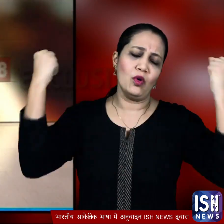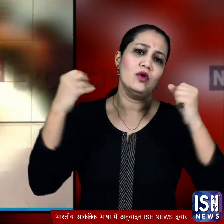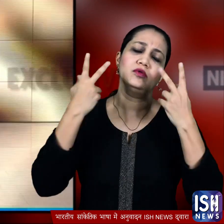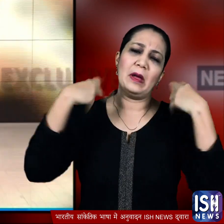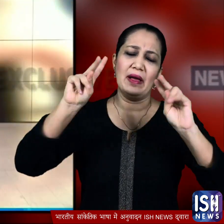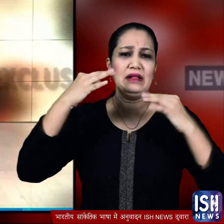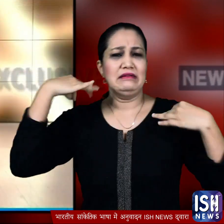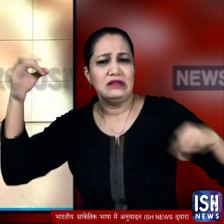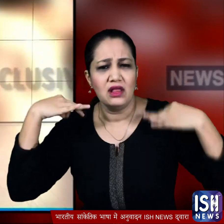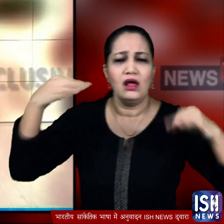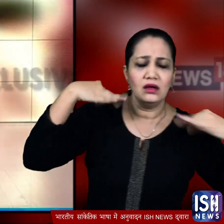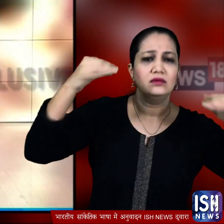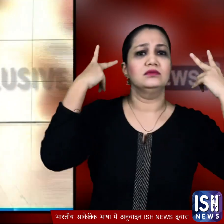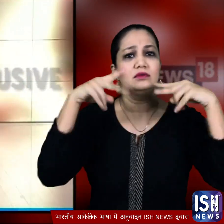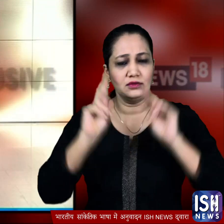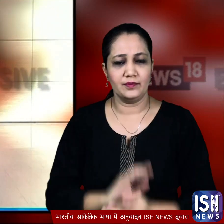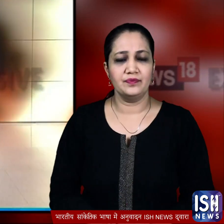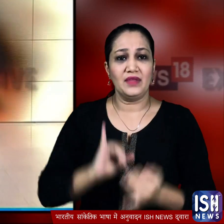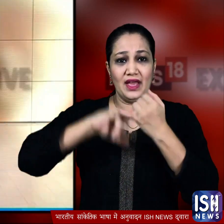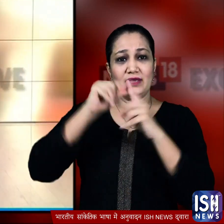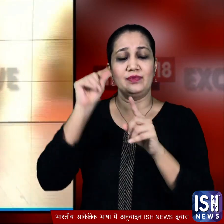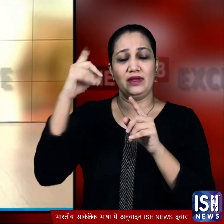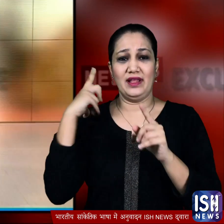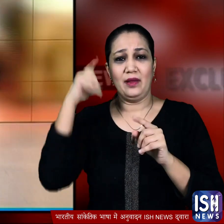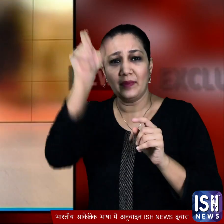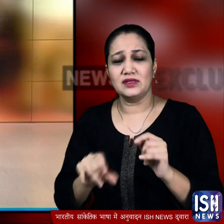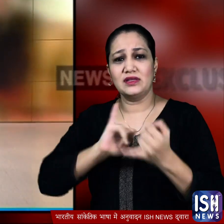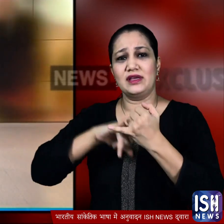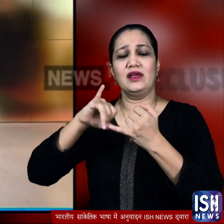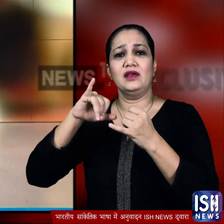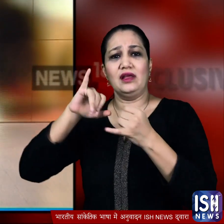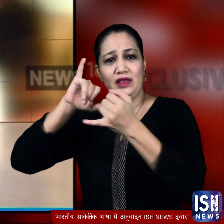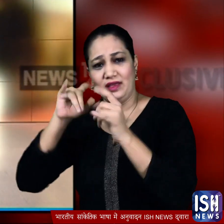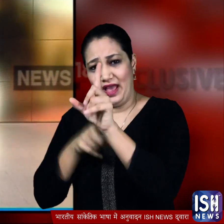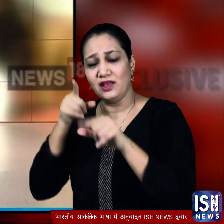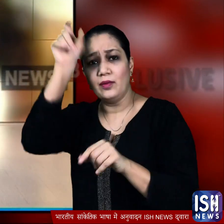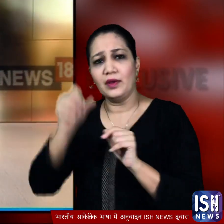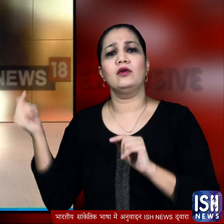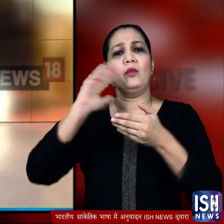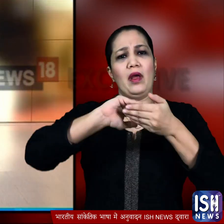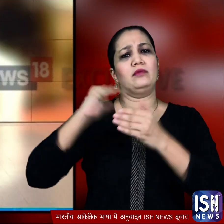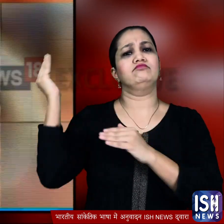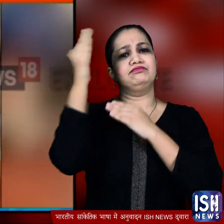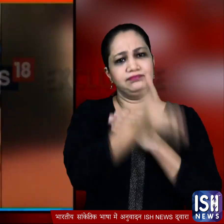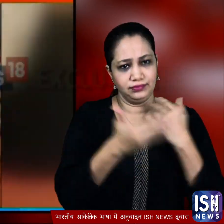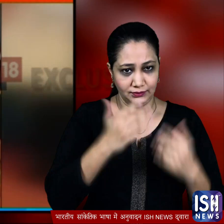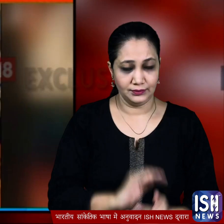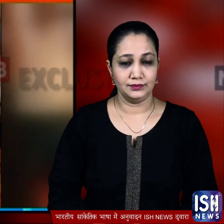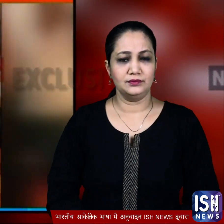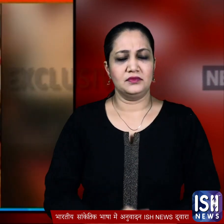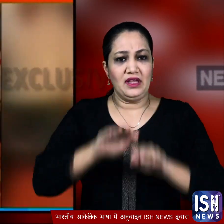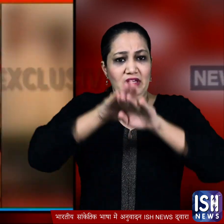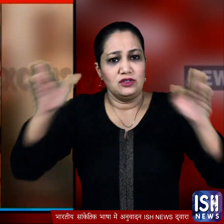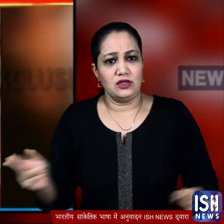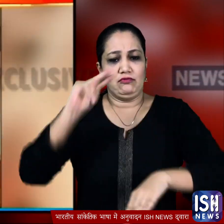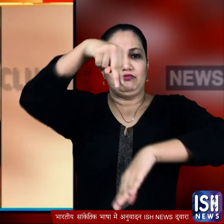हुए जमकर डांस की। बताया गया कि समाजवादी पार्टी नेता शैलेंद्र यादव इस समारोह में शामिल होने पहुंचे थे, लेकिन